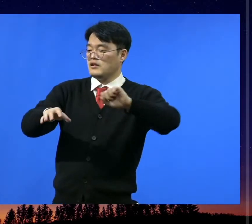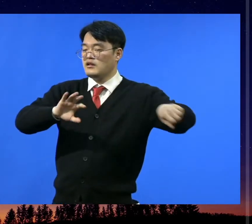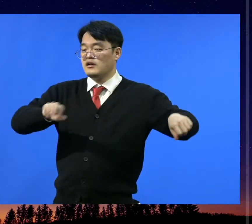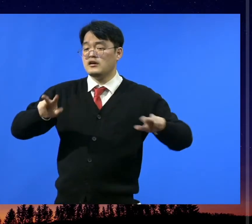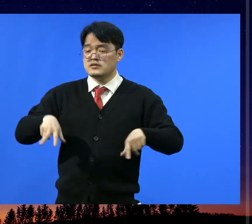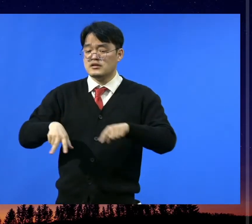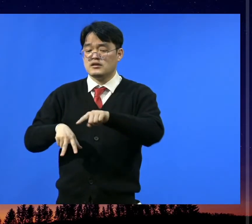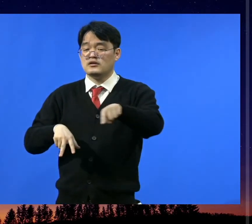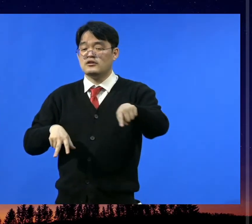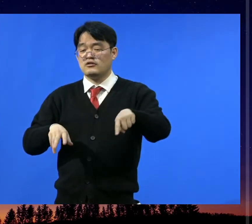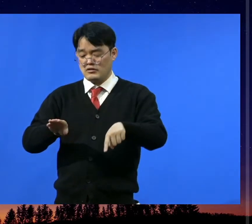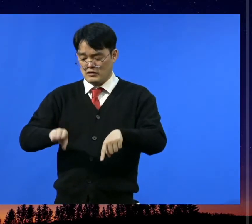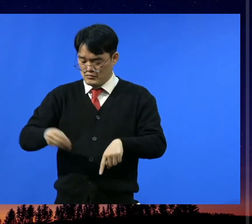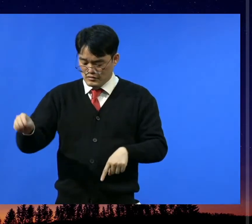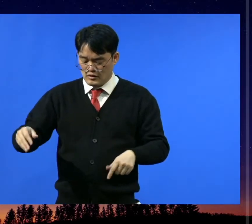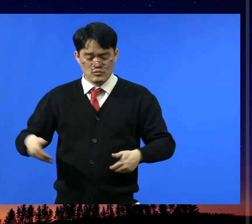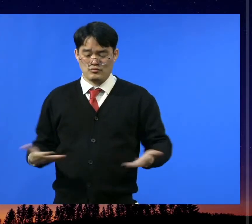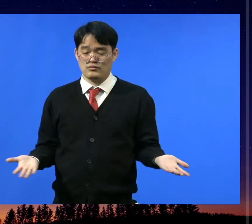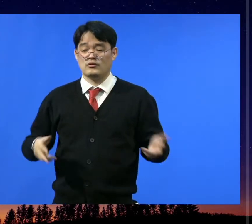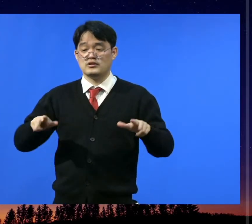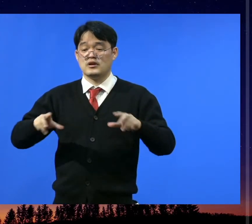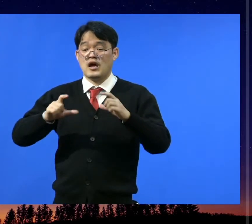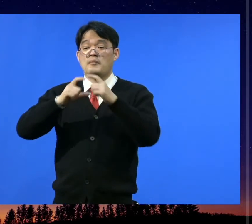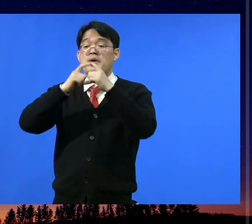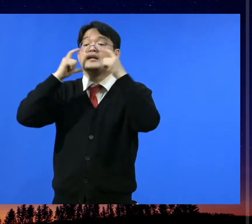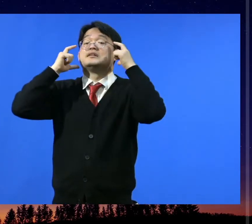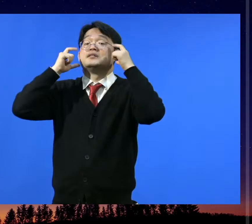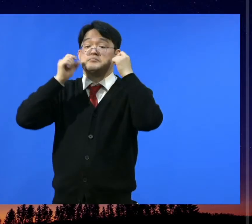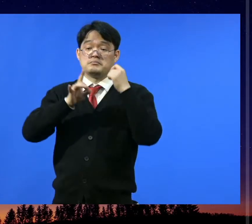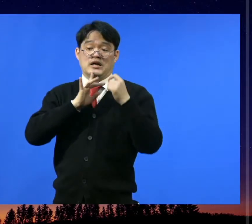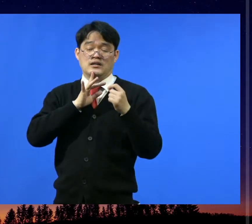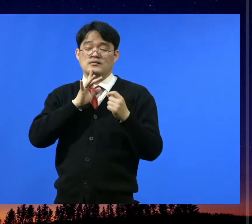그런 거 없다니까요. 마스크만 딱 쓰시면 돼요.